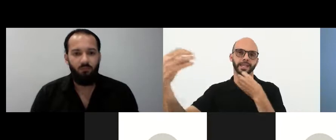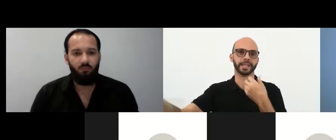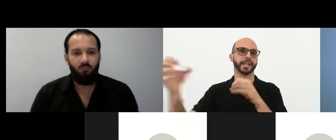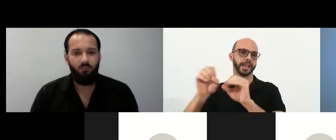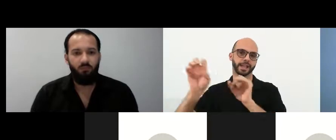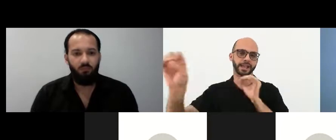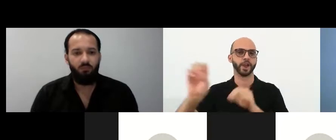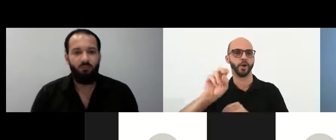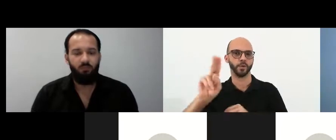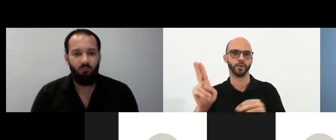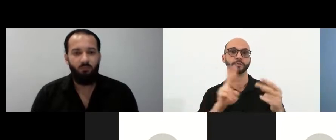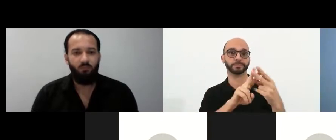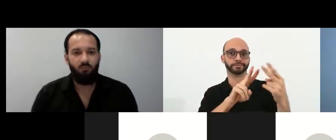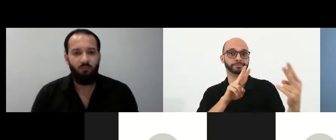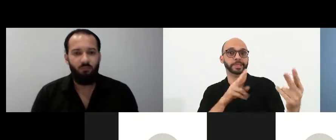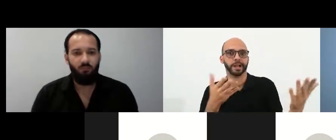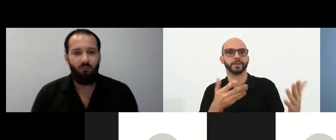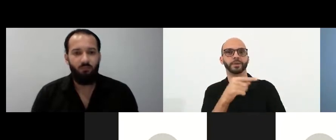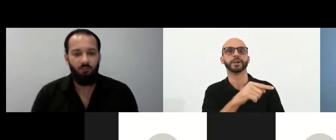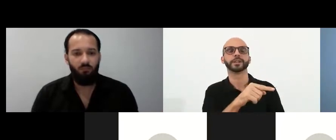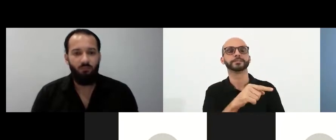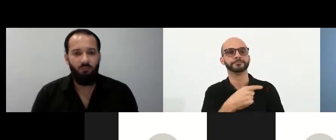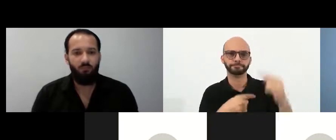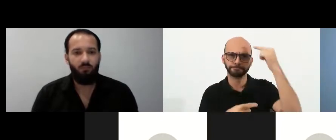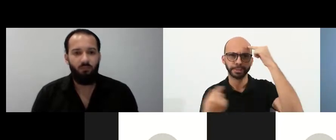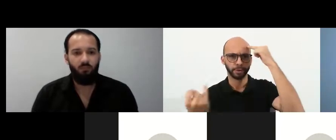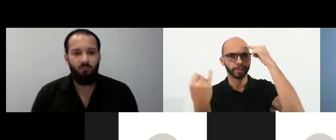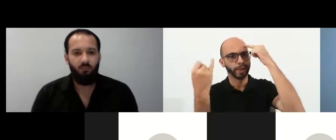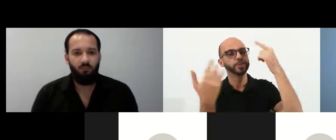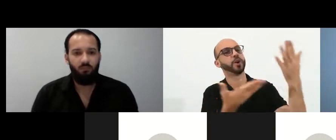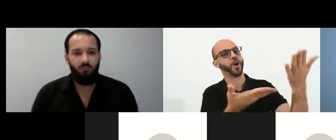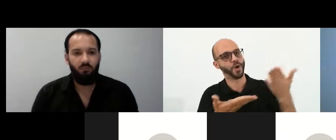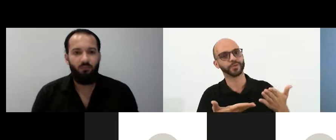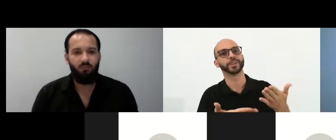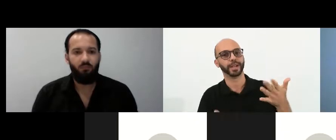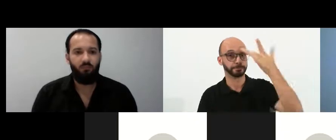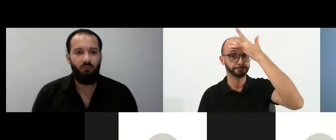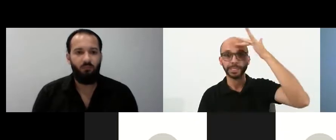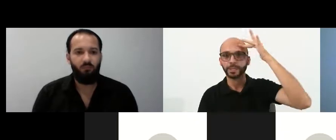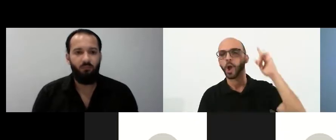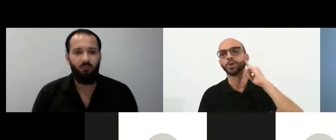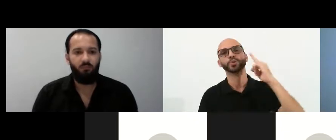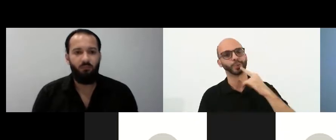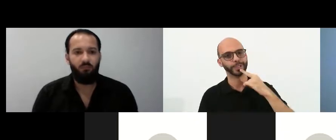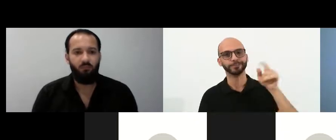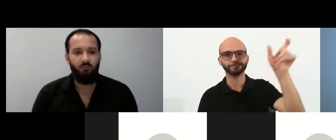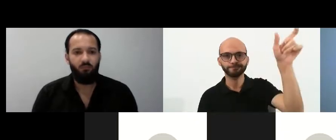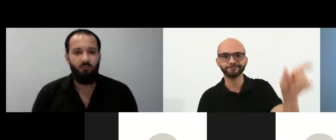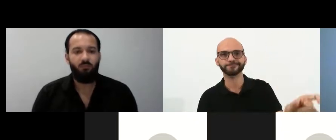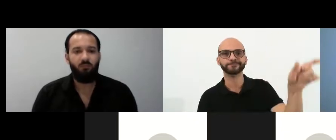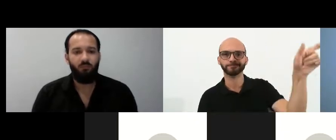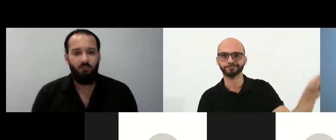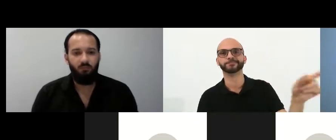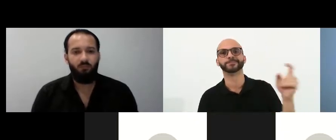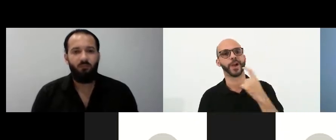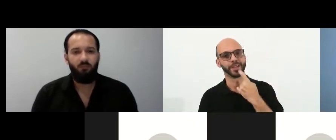ensino da língua de sinais de forma remoto e AD nos auxilia. Então, eu penso, e eu convidei